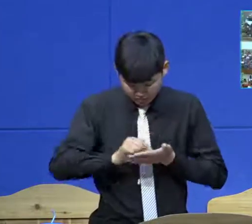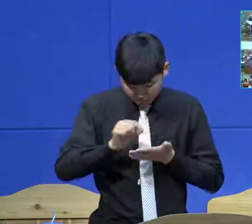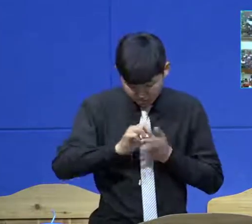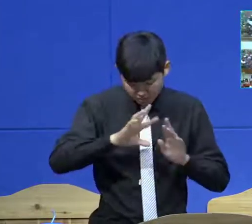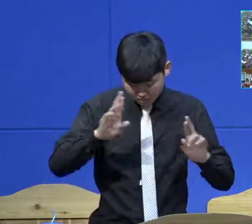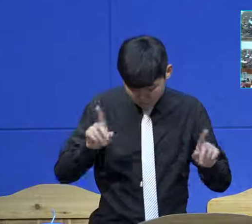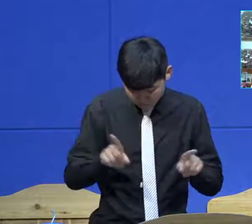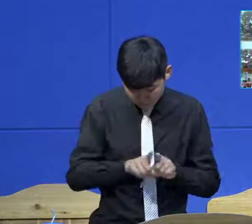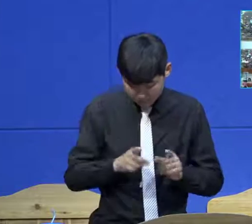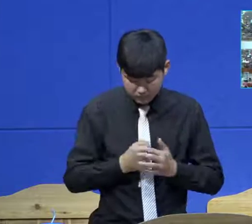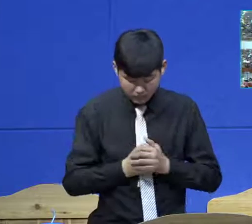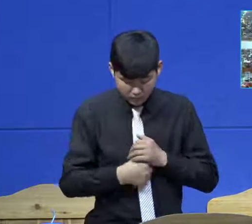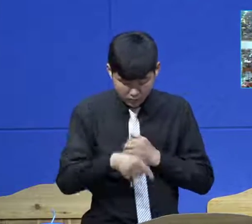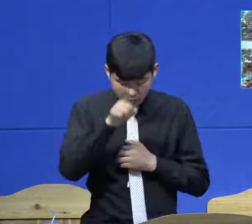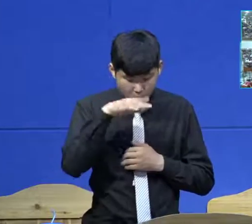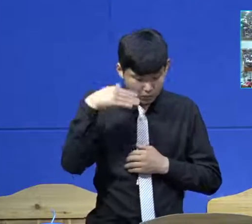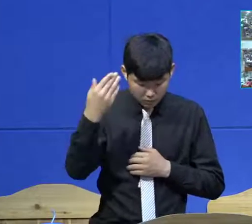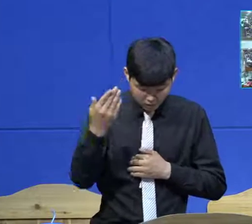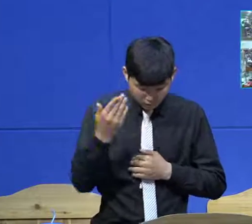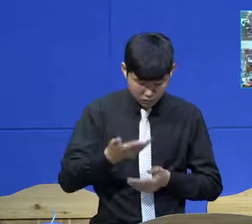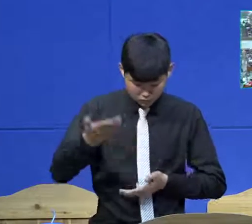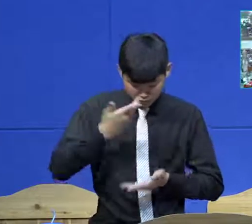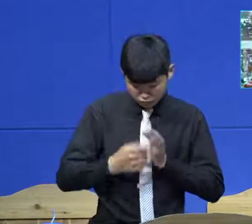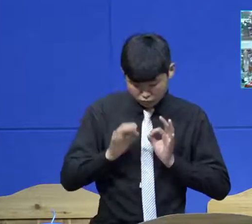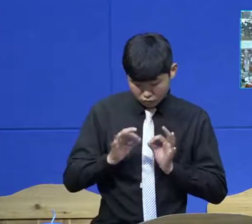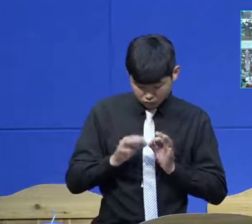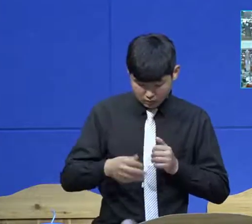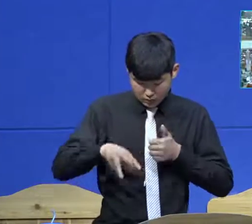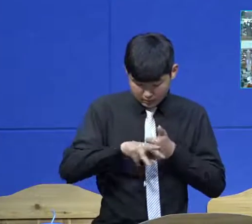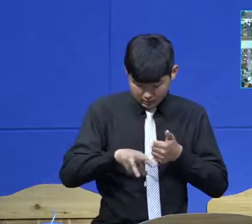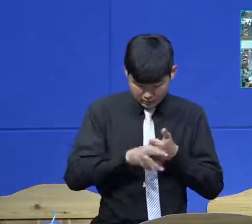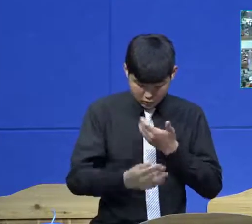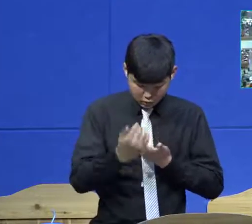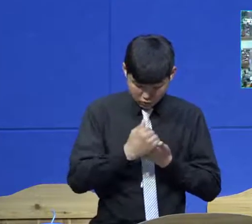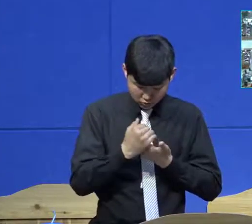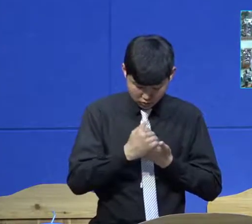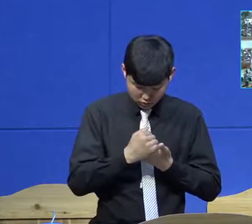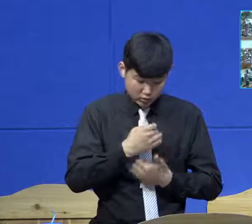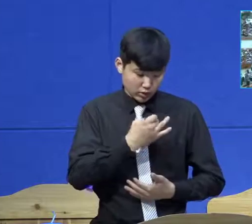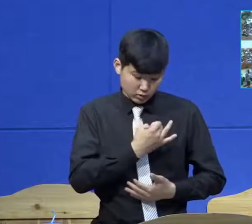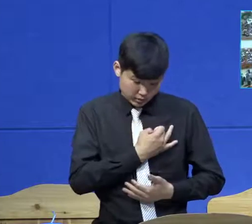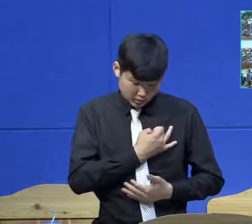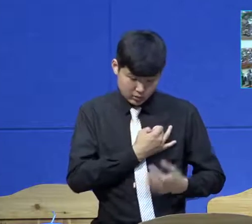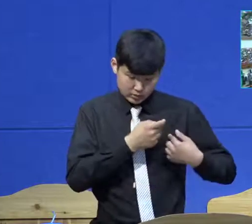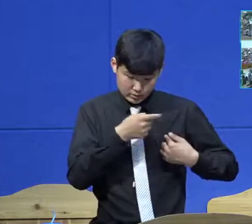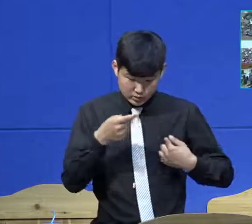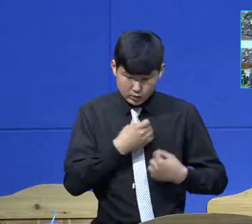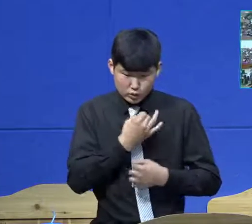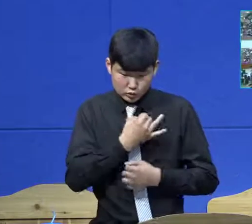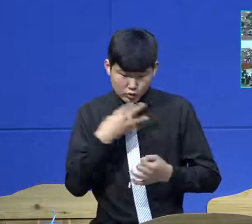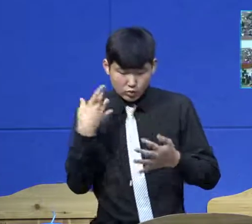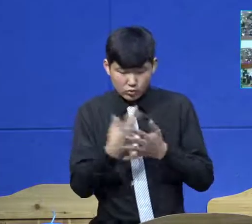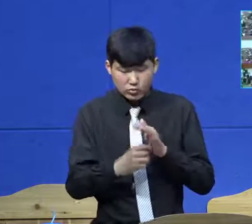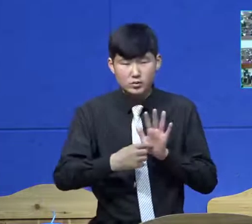бичигдсэнтэй адилаар бурхны хүртээх зөвхт байдал нь сайн мэдэний дотор итгэлээс итгэлд